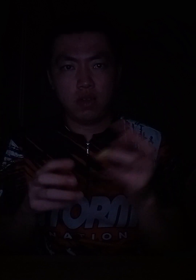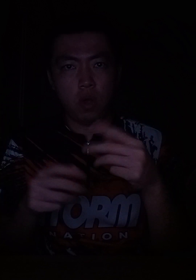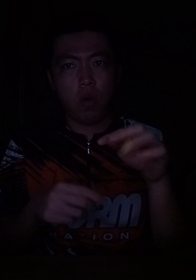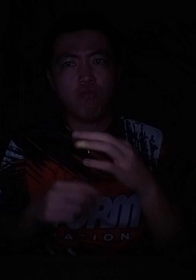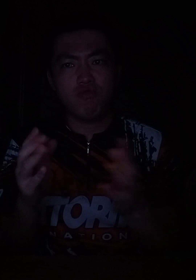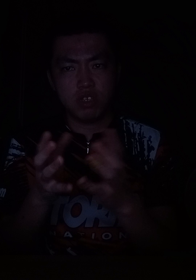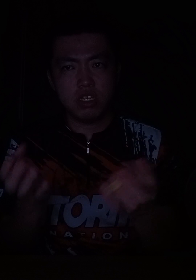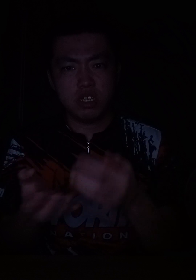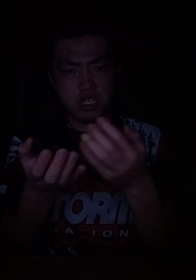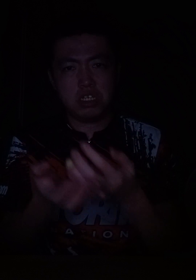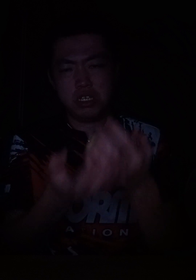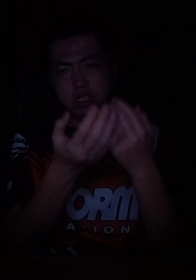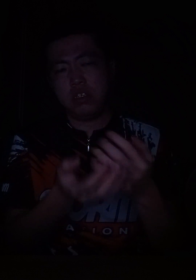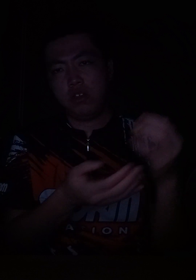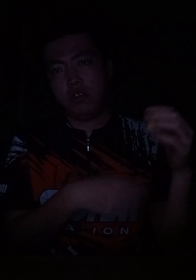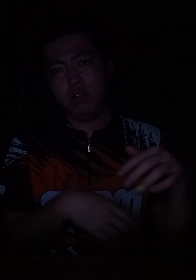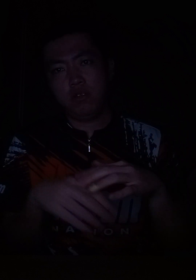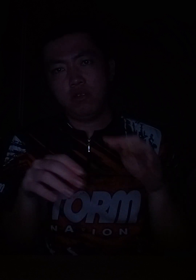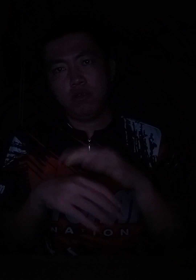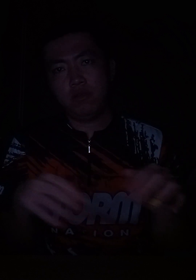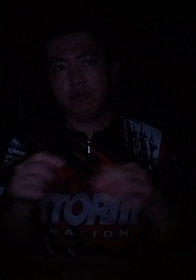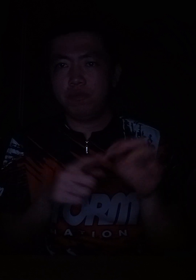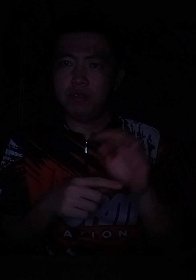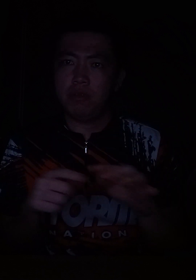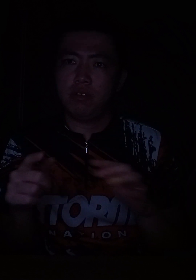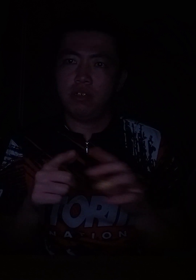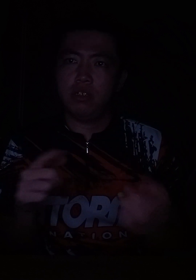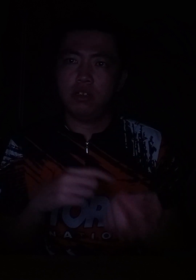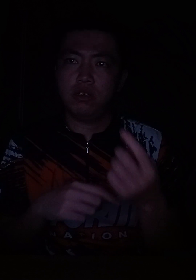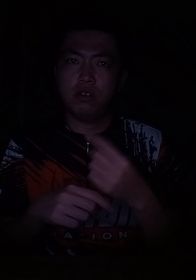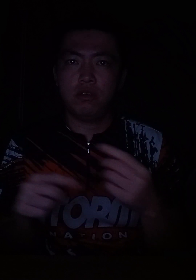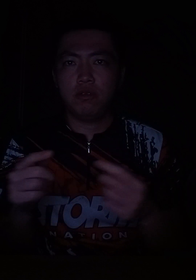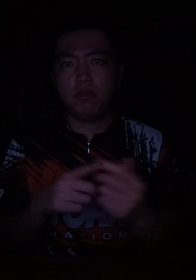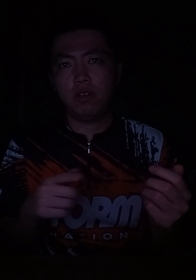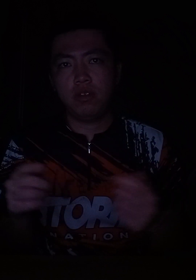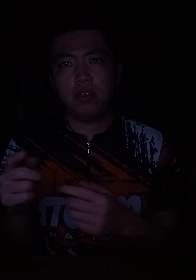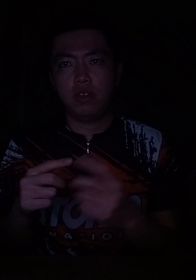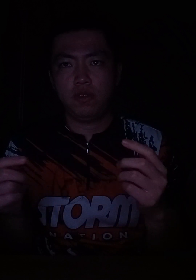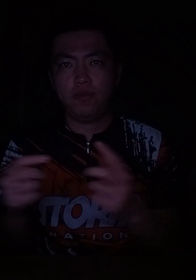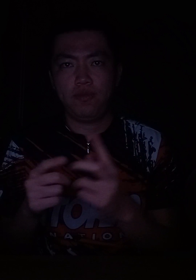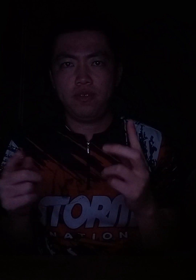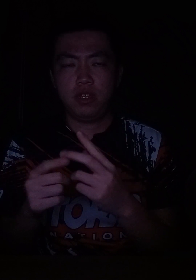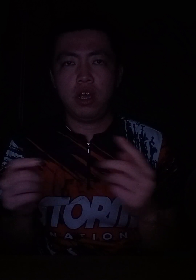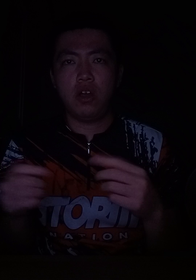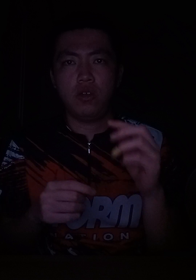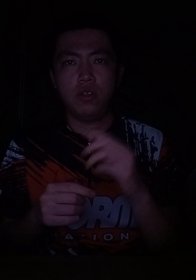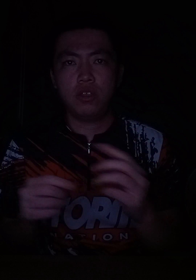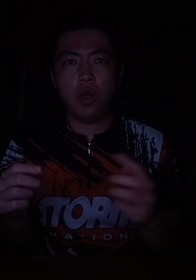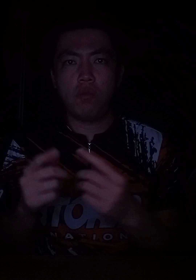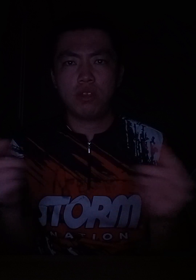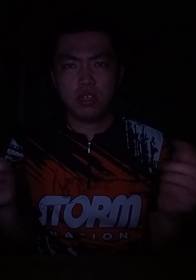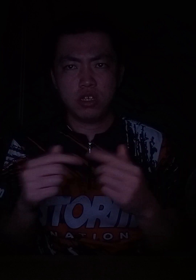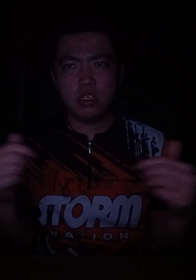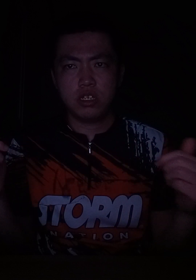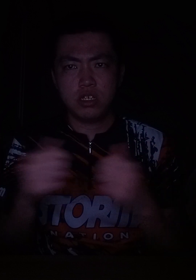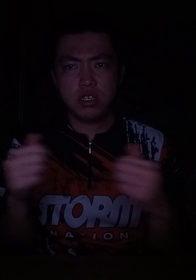덤프트럭이 좌회전하던 1톤 화물차를 들이받은 뒤 중앙선을 넘어 승용차와 트레일러, 다른 덤프트럭을 차례로